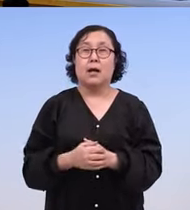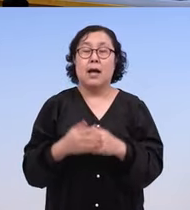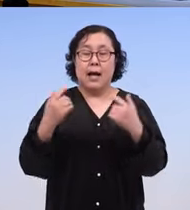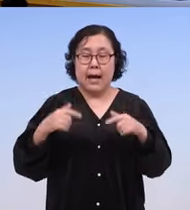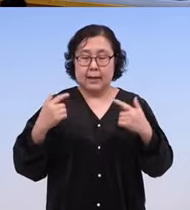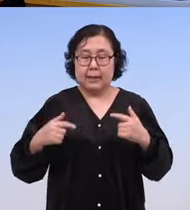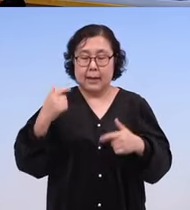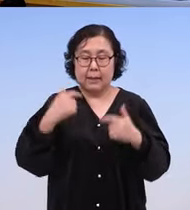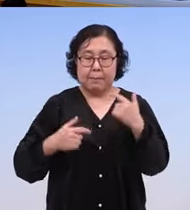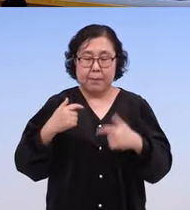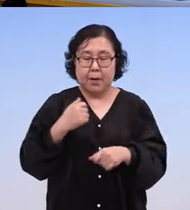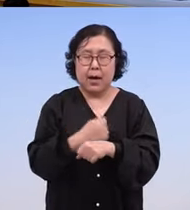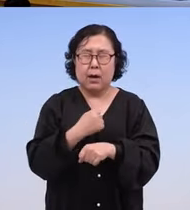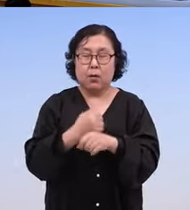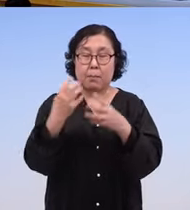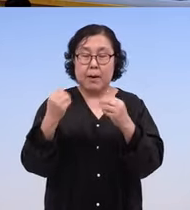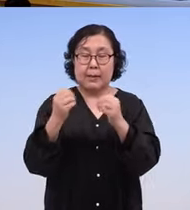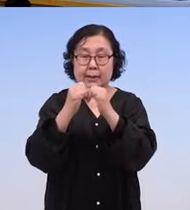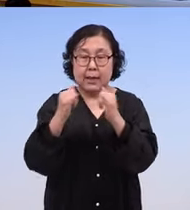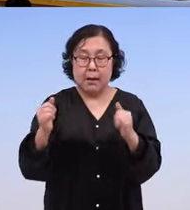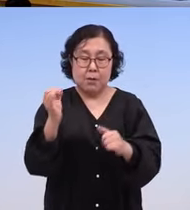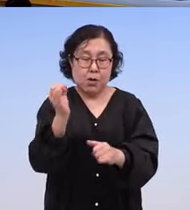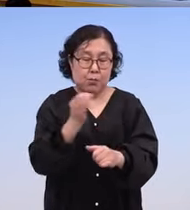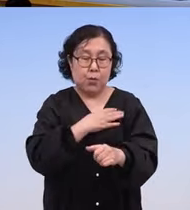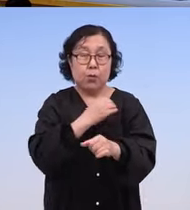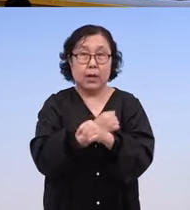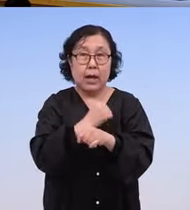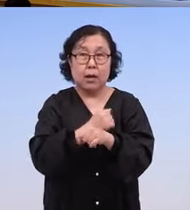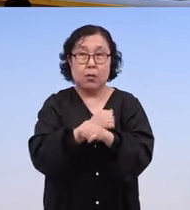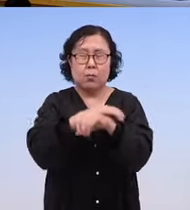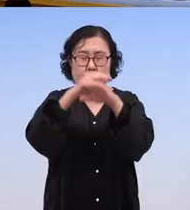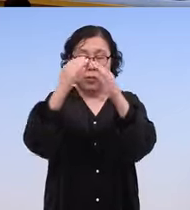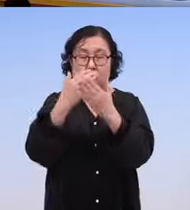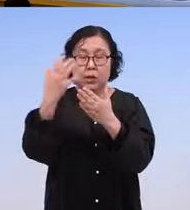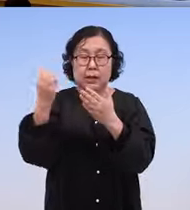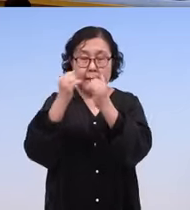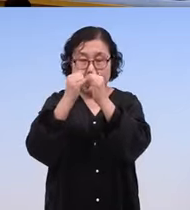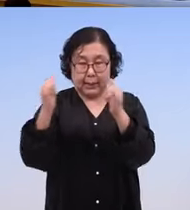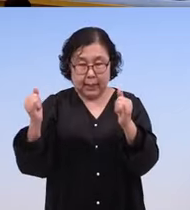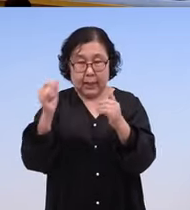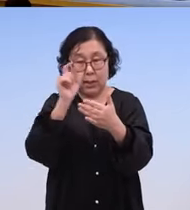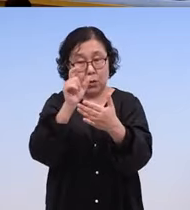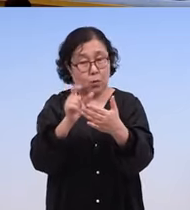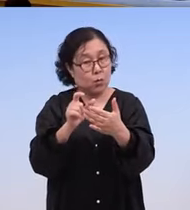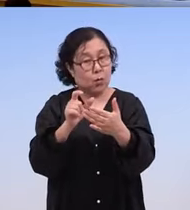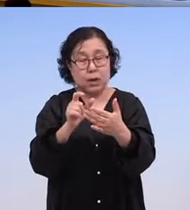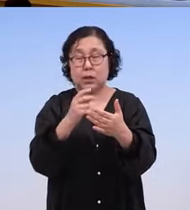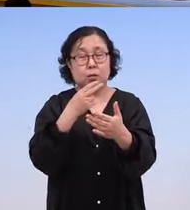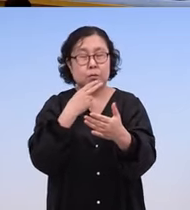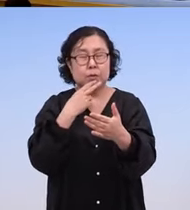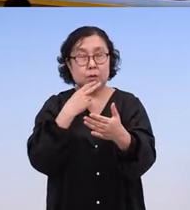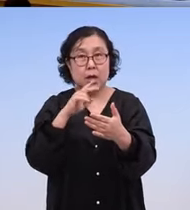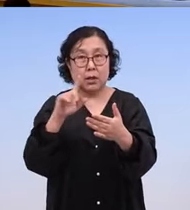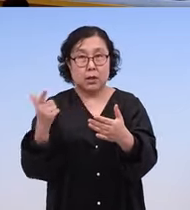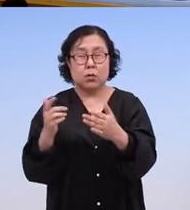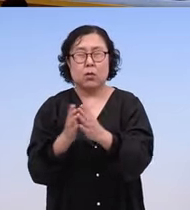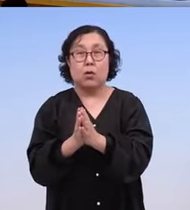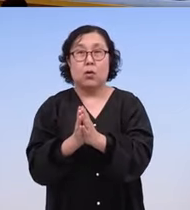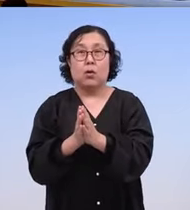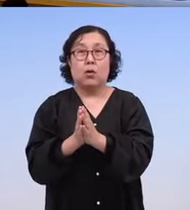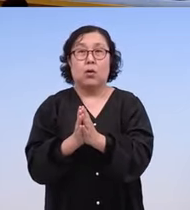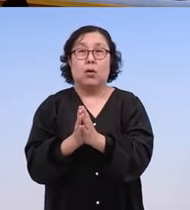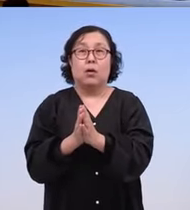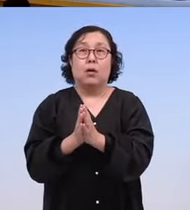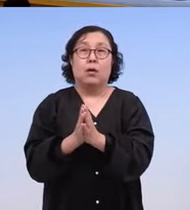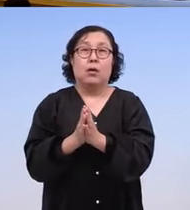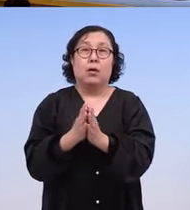되잖아요. 항상 기뻐하고 많은 사람을 부유하게 하고 모든 것을 가진 자로다. 그렇게 기록하면 되는데 왜 앞에 하나씩 붙여놨을까요? 여러분